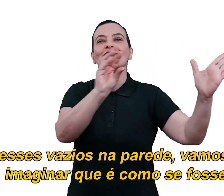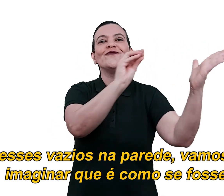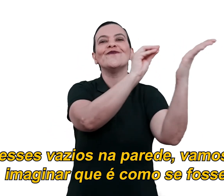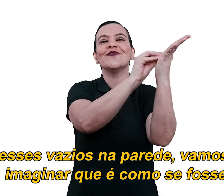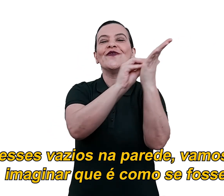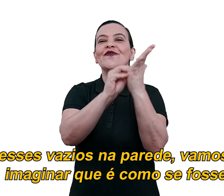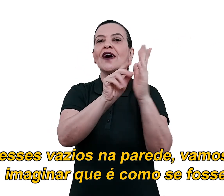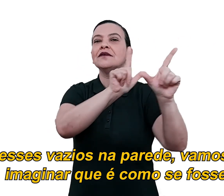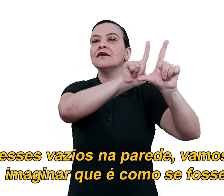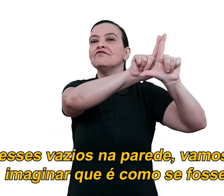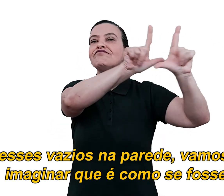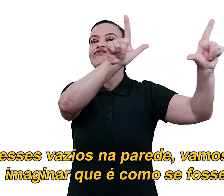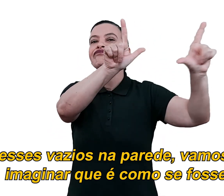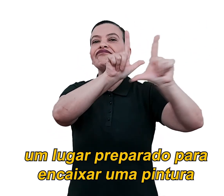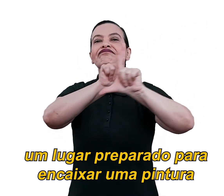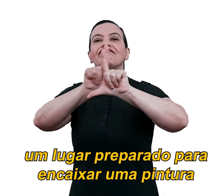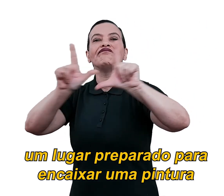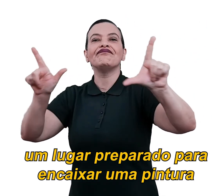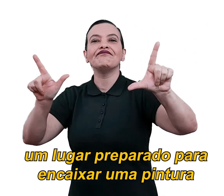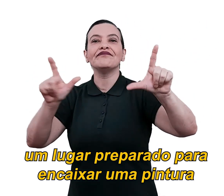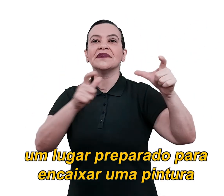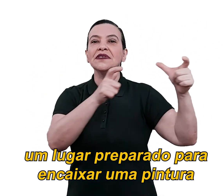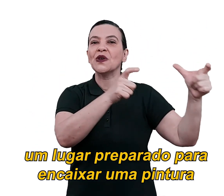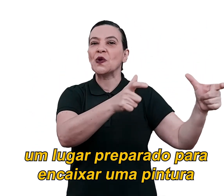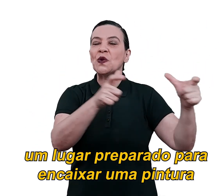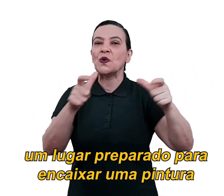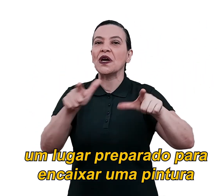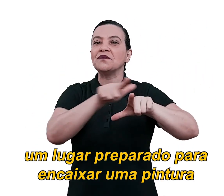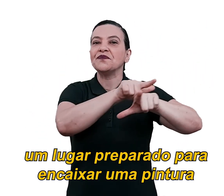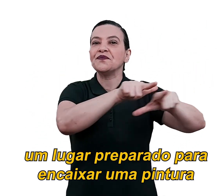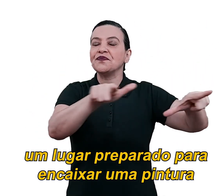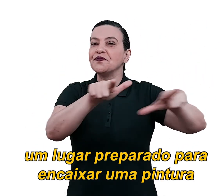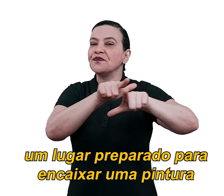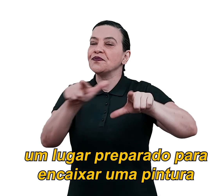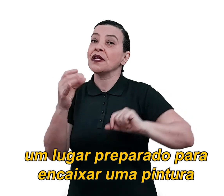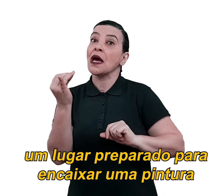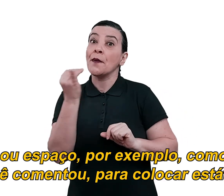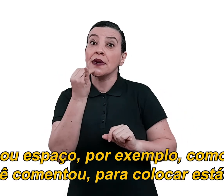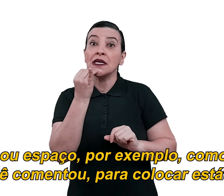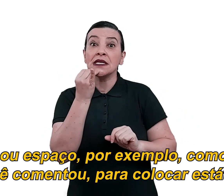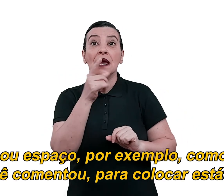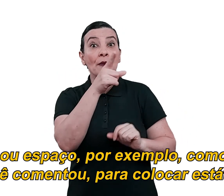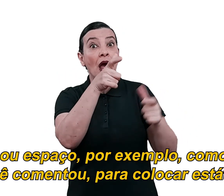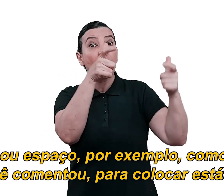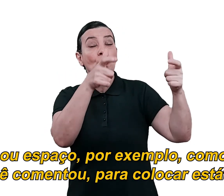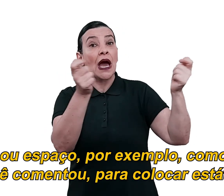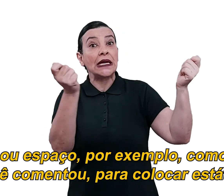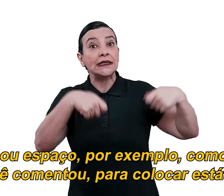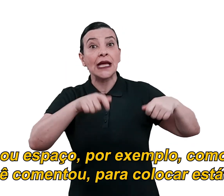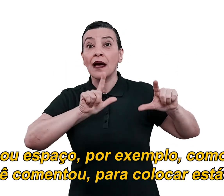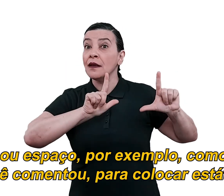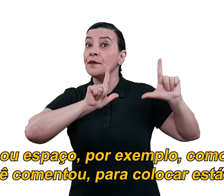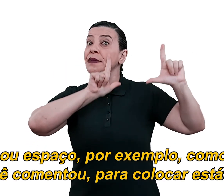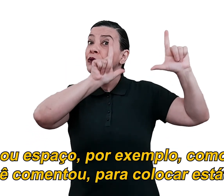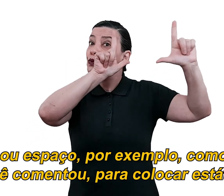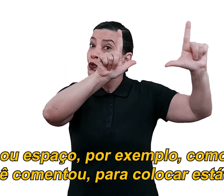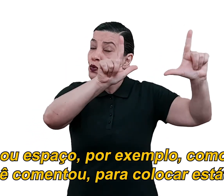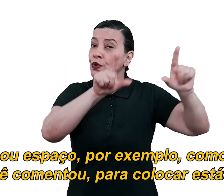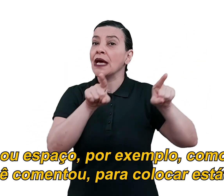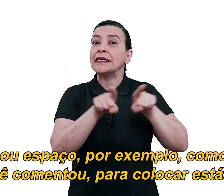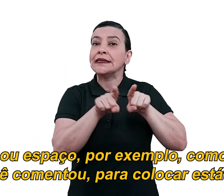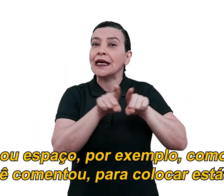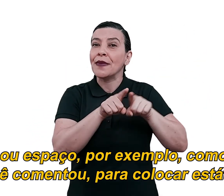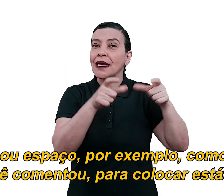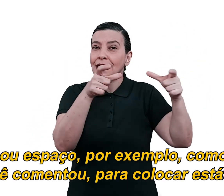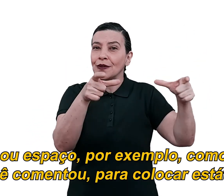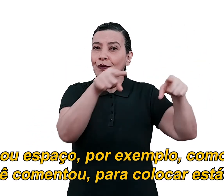imaginar que é como se fosse quando a gente é um lugar preparado para encaixar uma pintura, né? Ou espaço, por